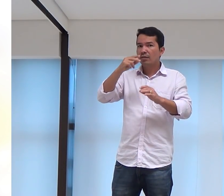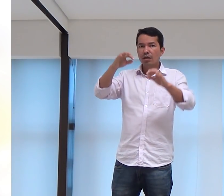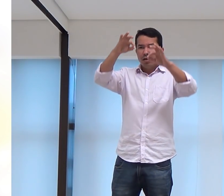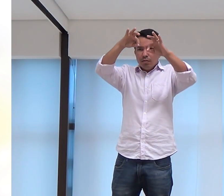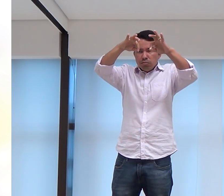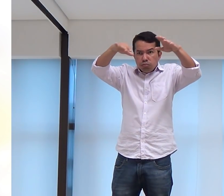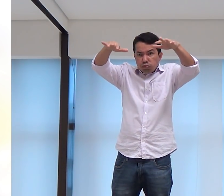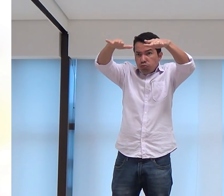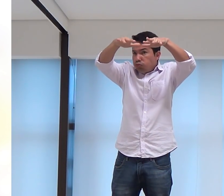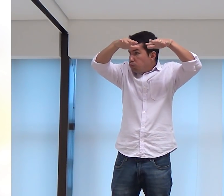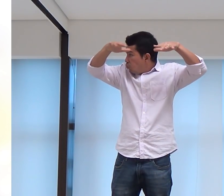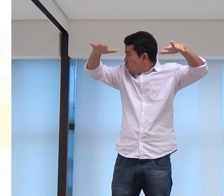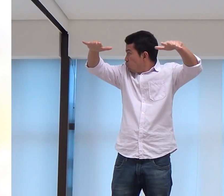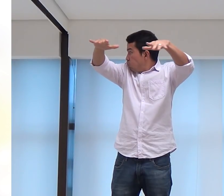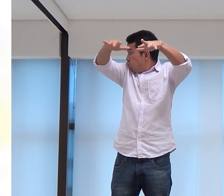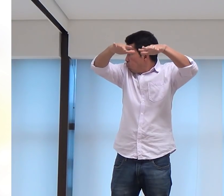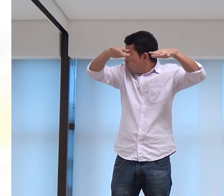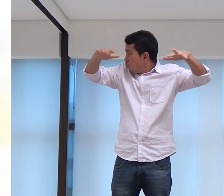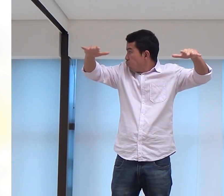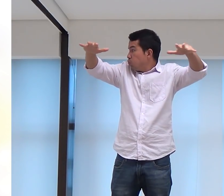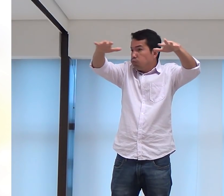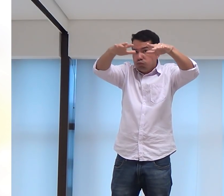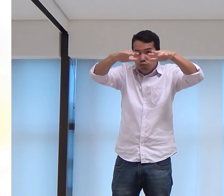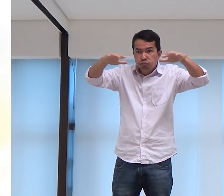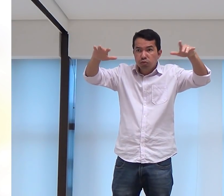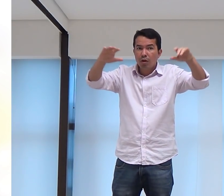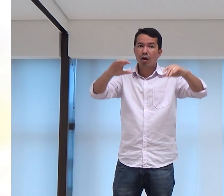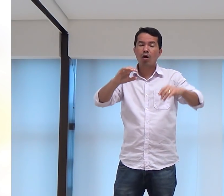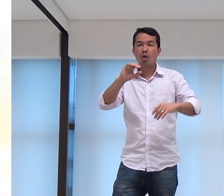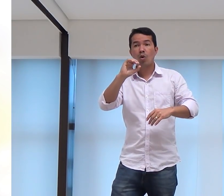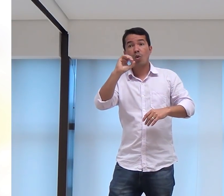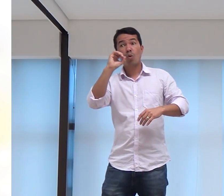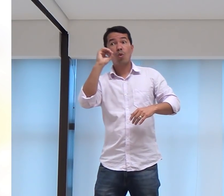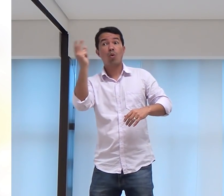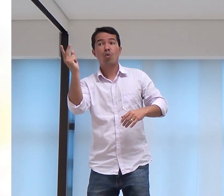traz o significado de algo espiritual.